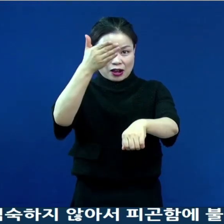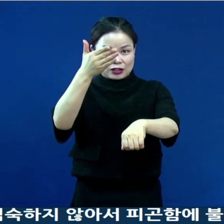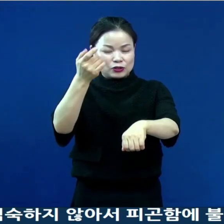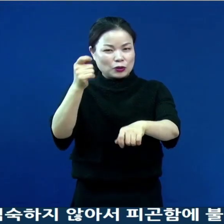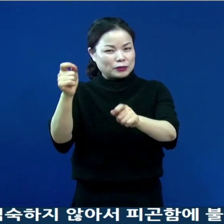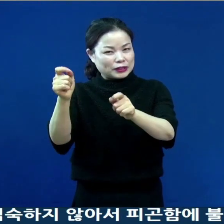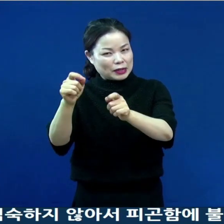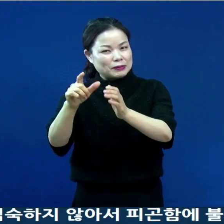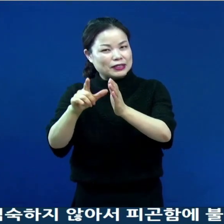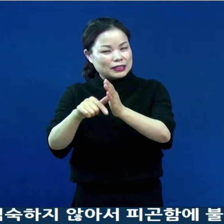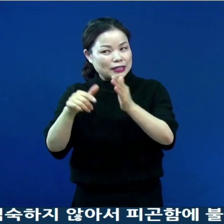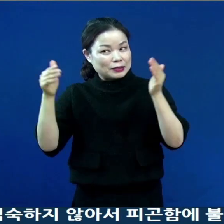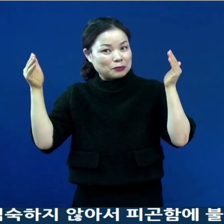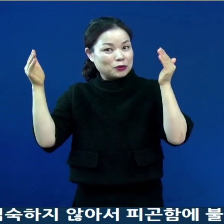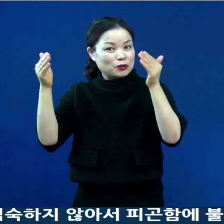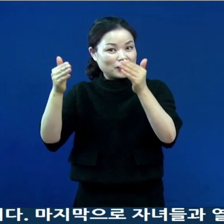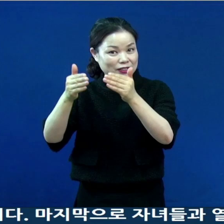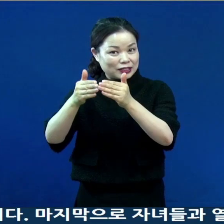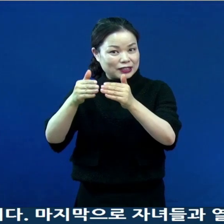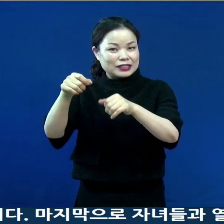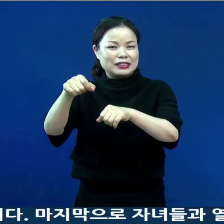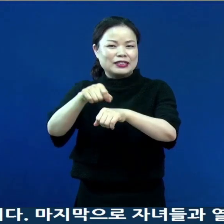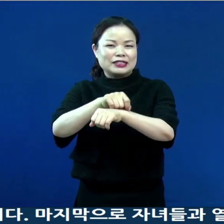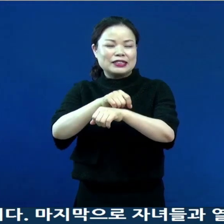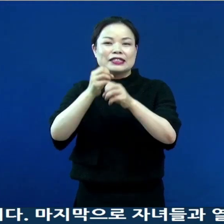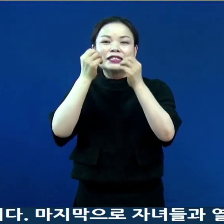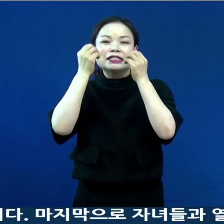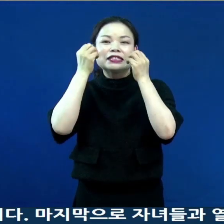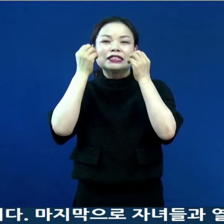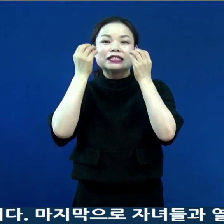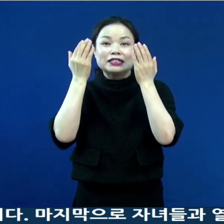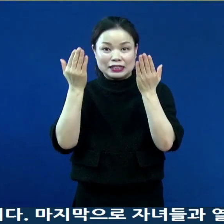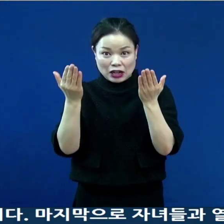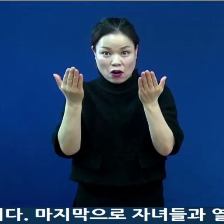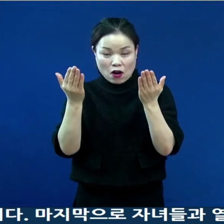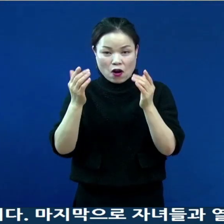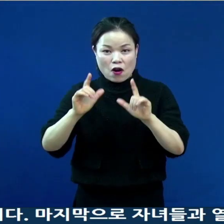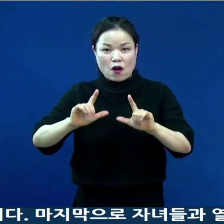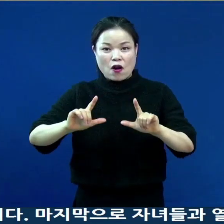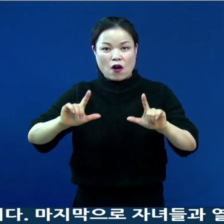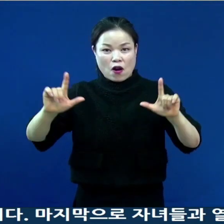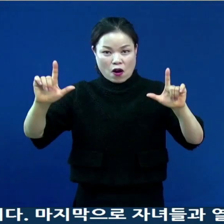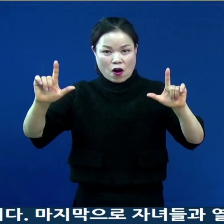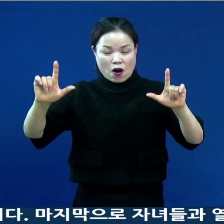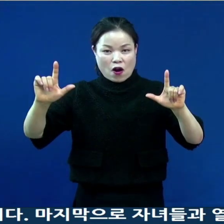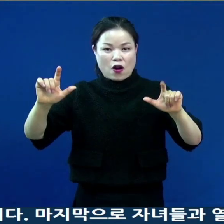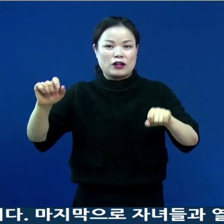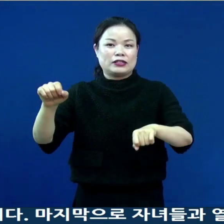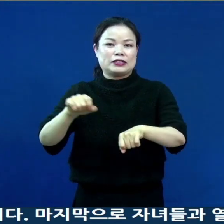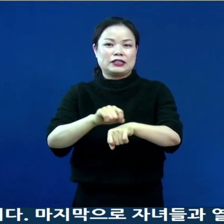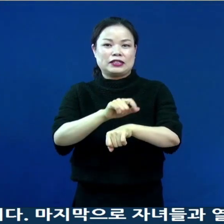더 짧은 시간 집중해서 특별 신년 저녁 기도회로 옮겨지게 되고요.